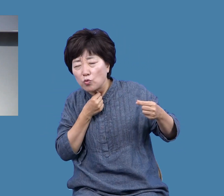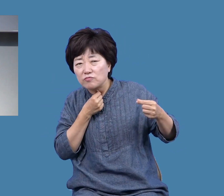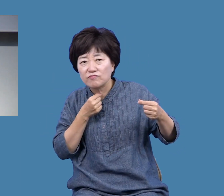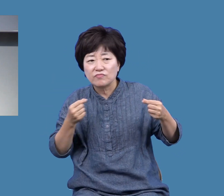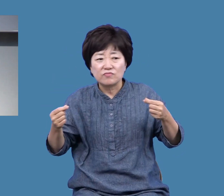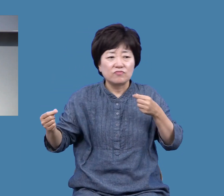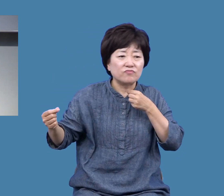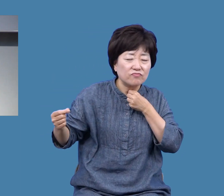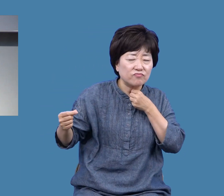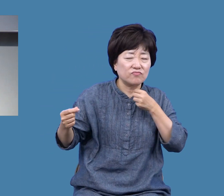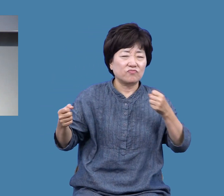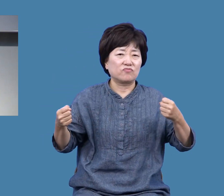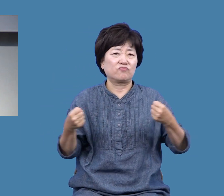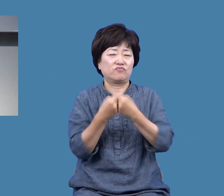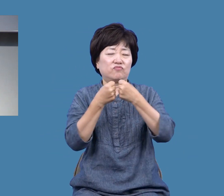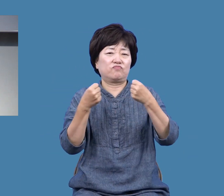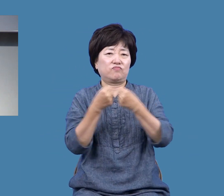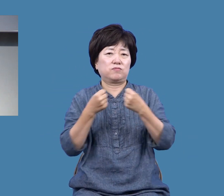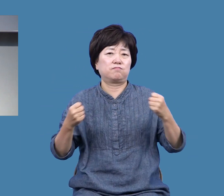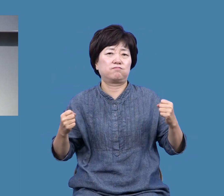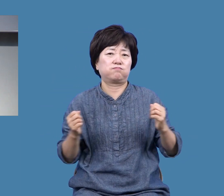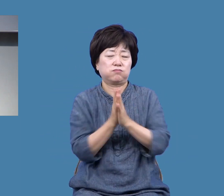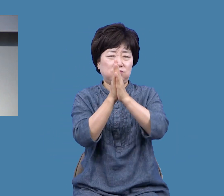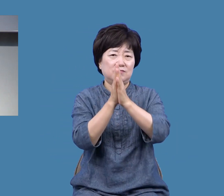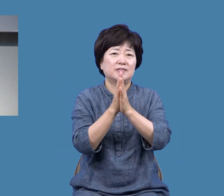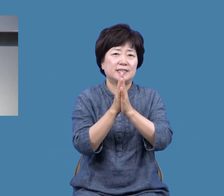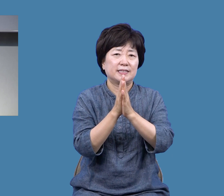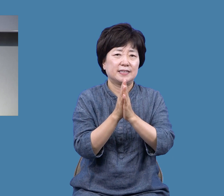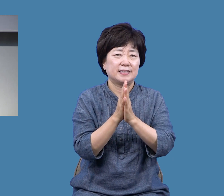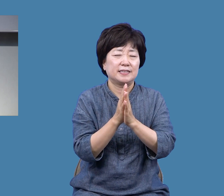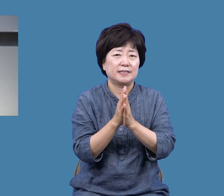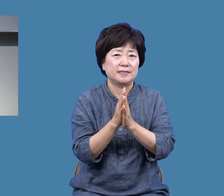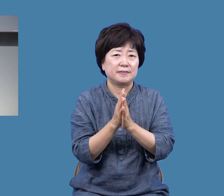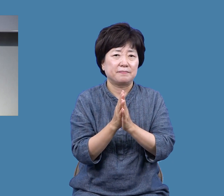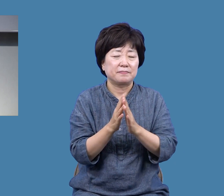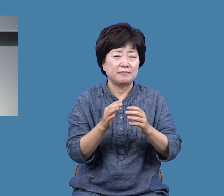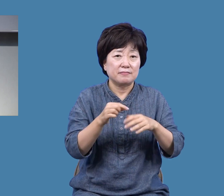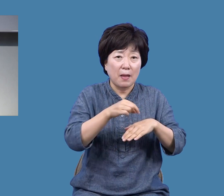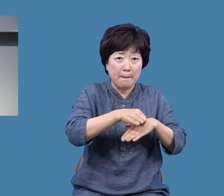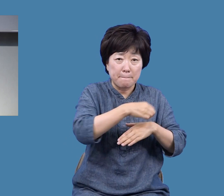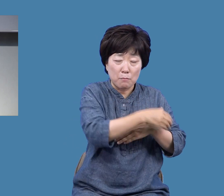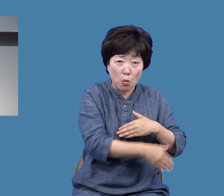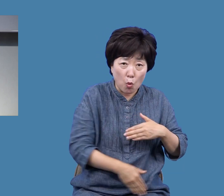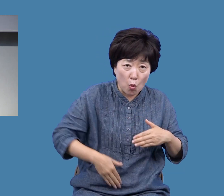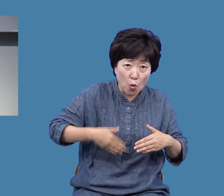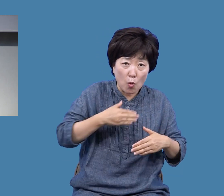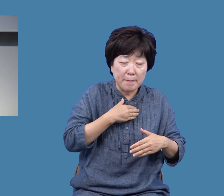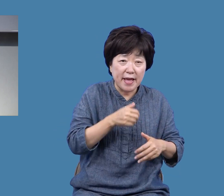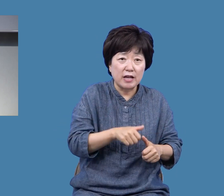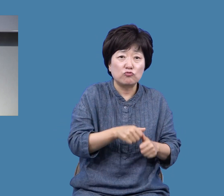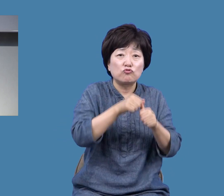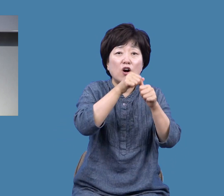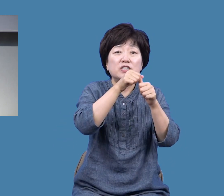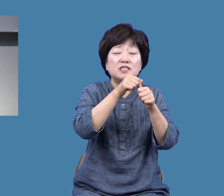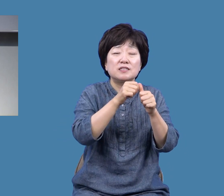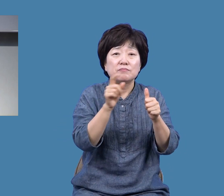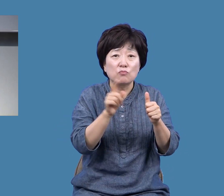것이 충돌을 일으킵니다. 자, 어찌됐든지 간에, 그래서 이 몸이라고 하는 것은, 여러분, 몸의 구원이라고 하는